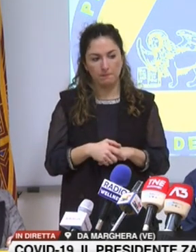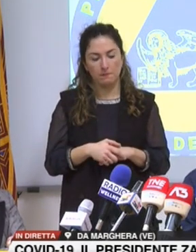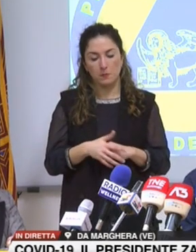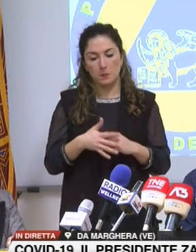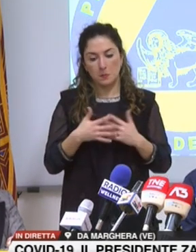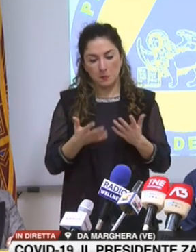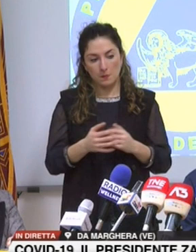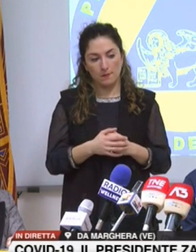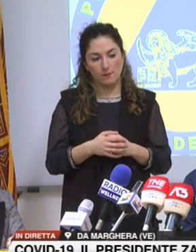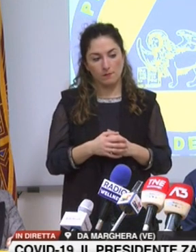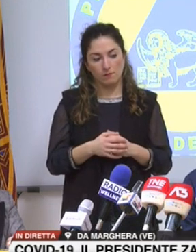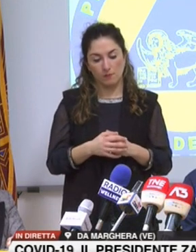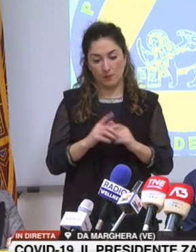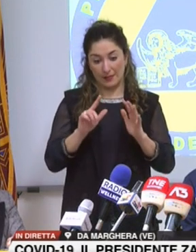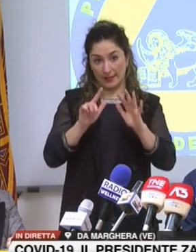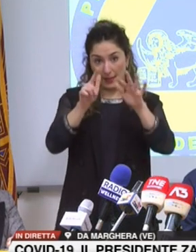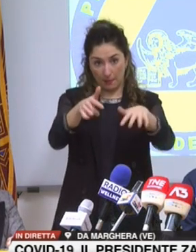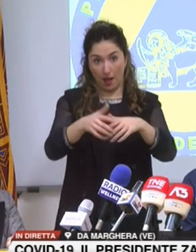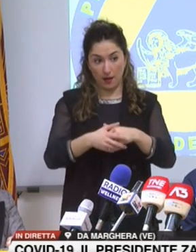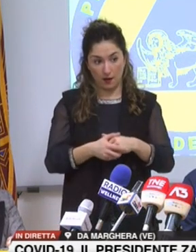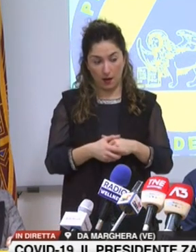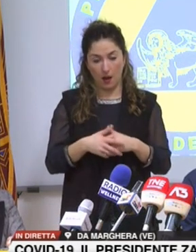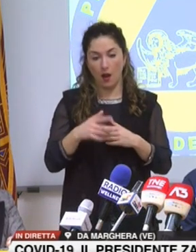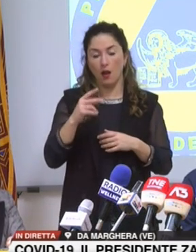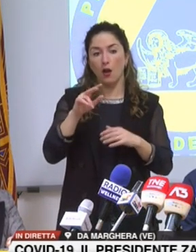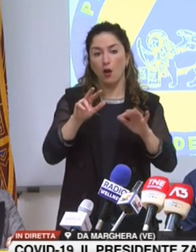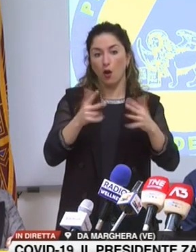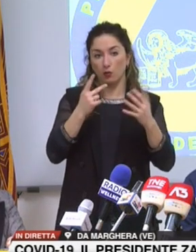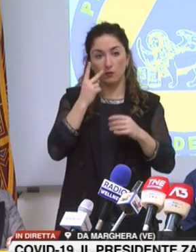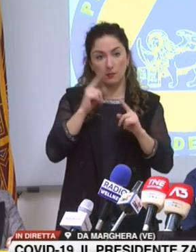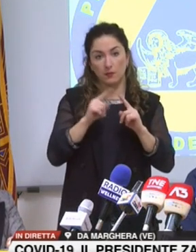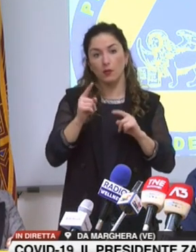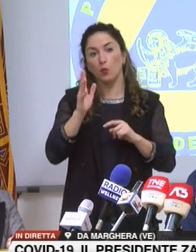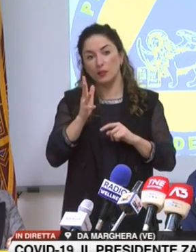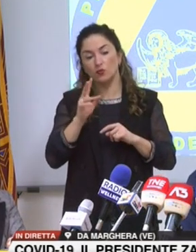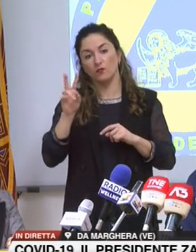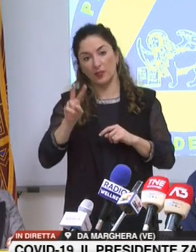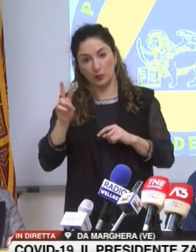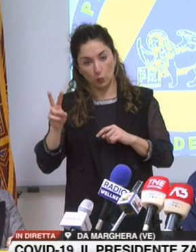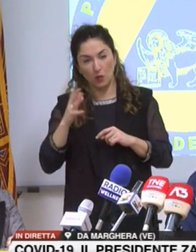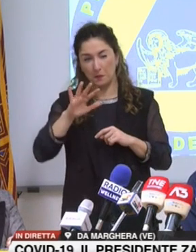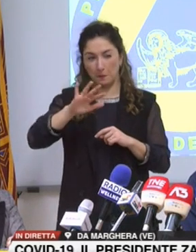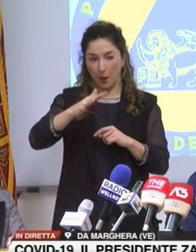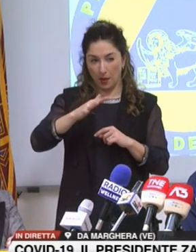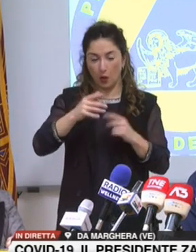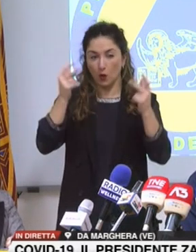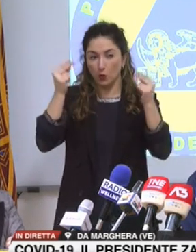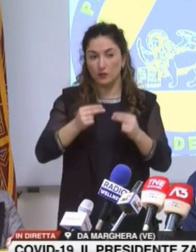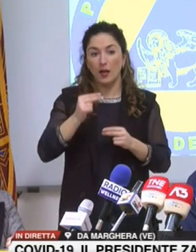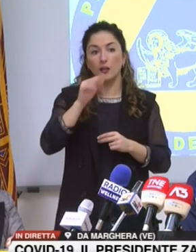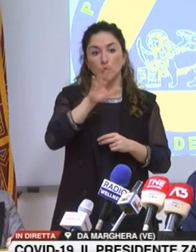partire dalla settimana prossima, quindi dall'8 febbraio al 15 al 22, avremo circa un totale